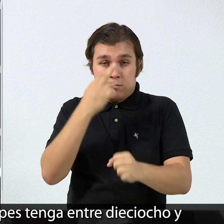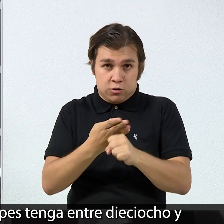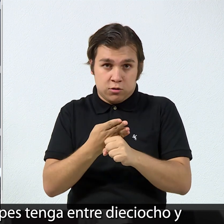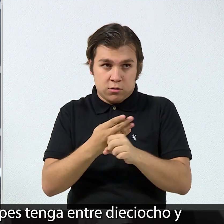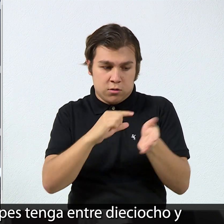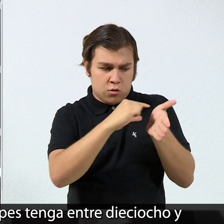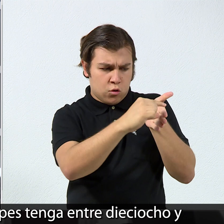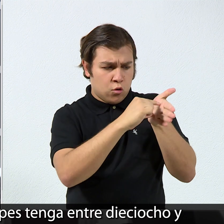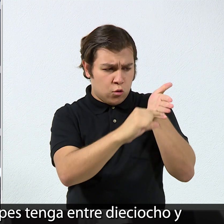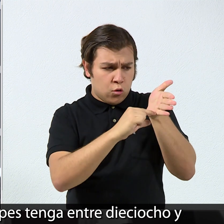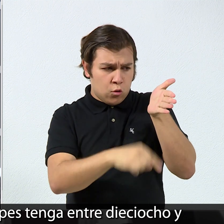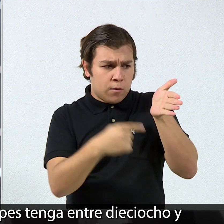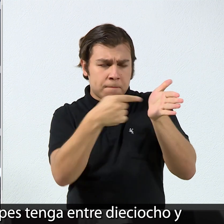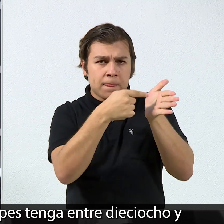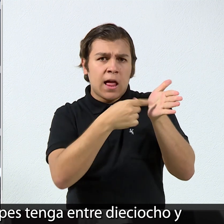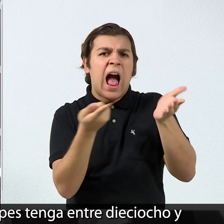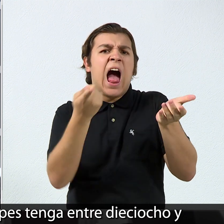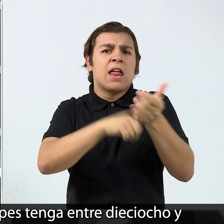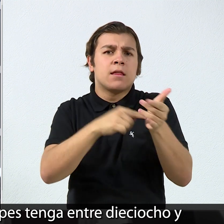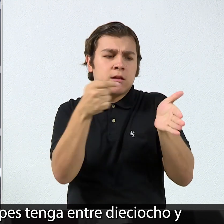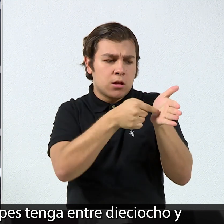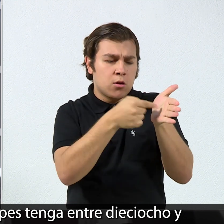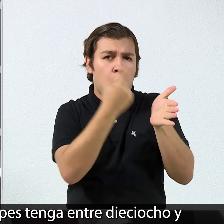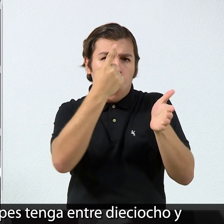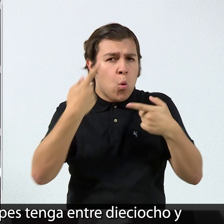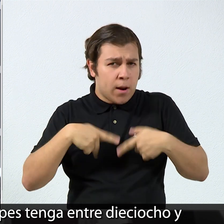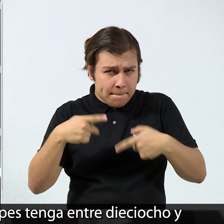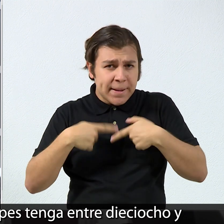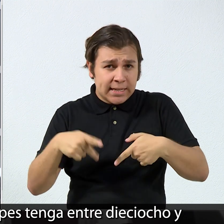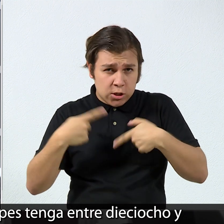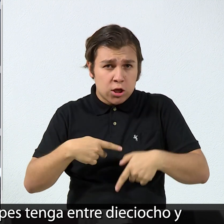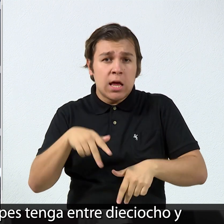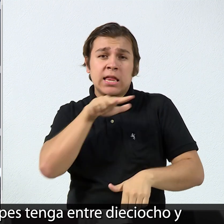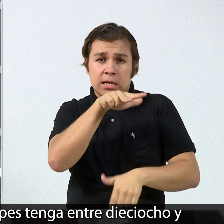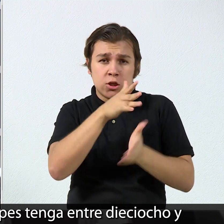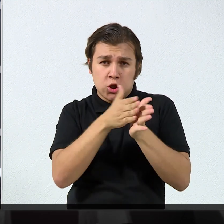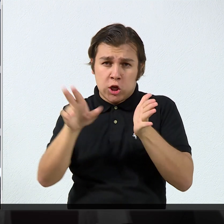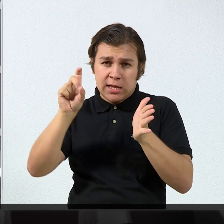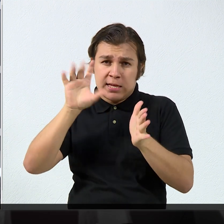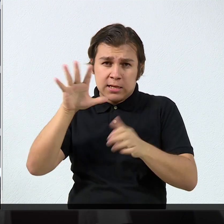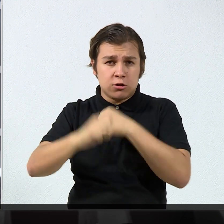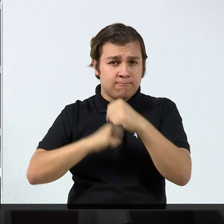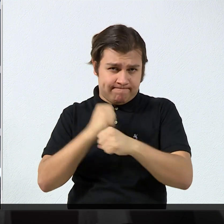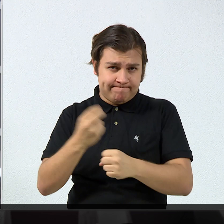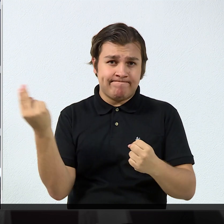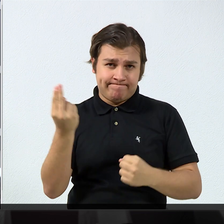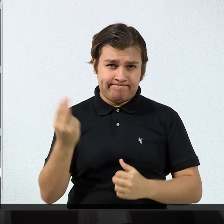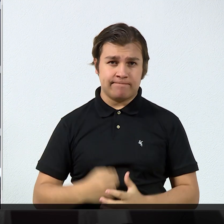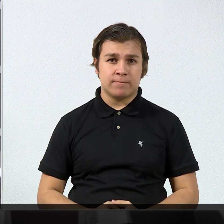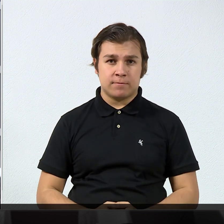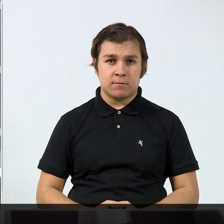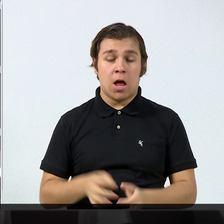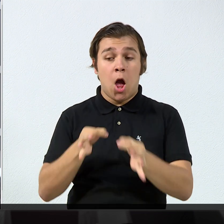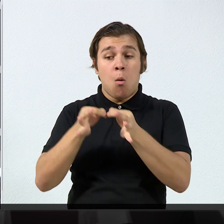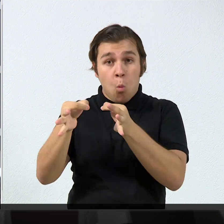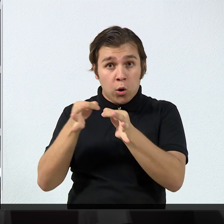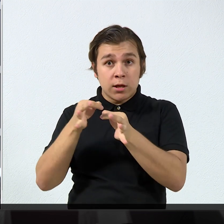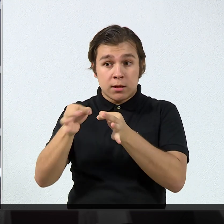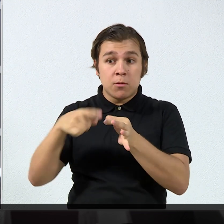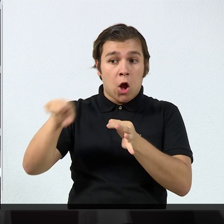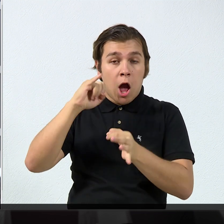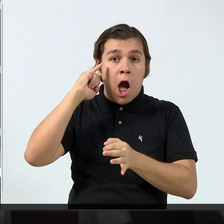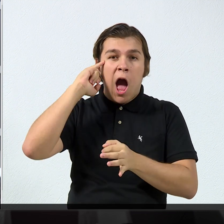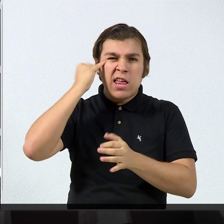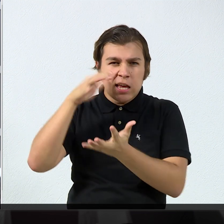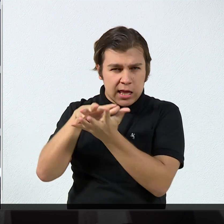planillas para municipios tenga entre 18 y 35 años de edad. En los municipios mayoritariamente